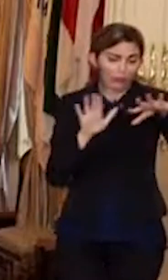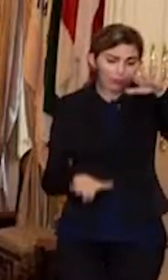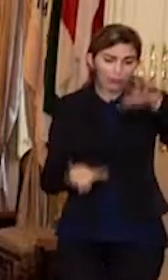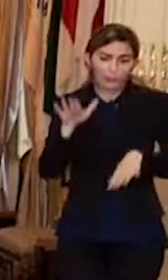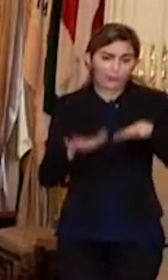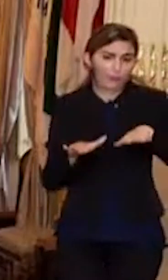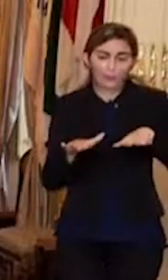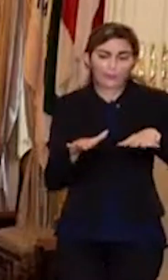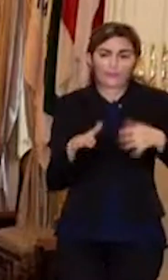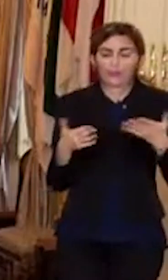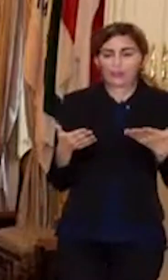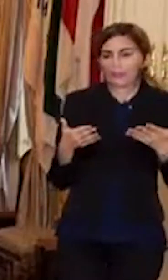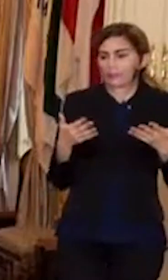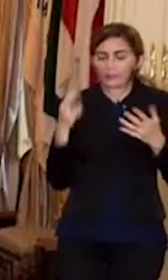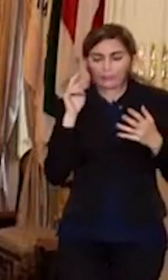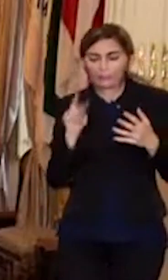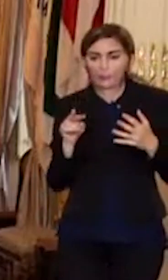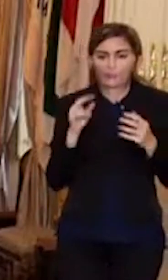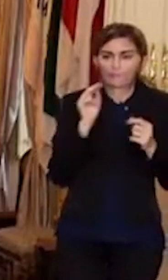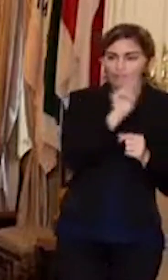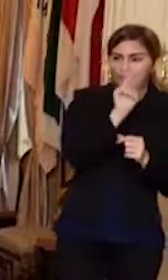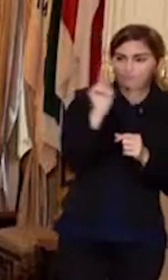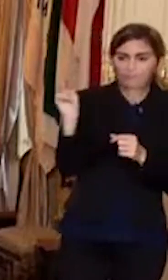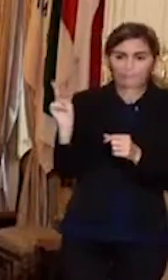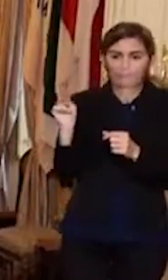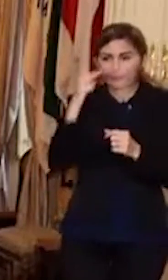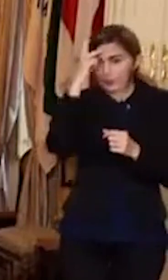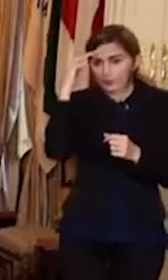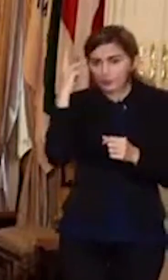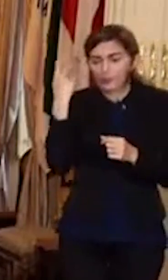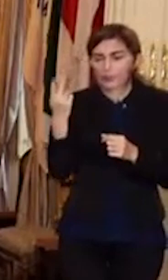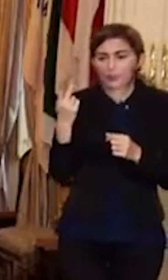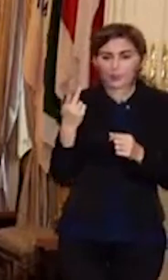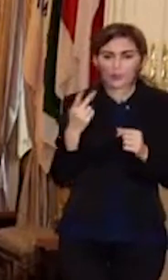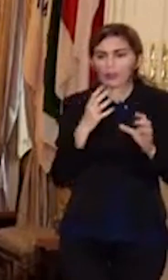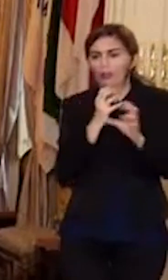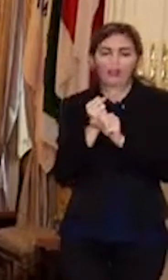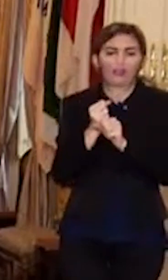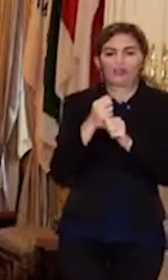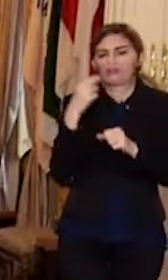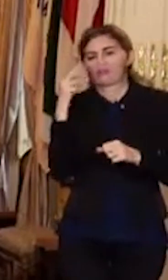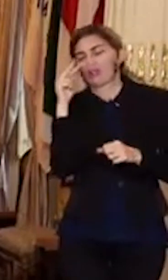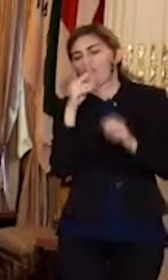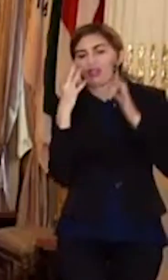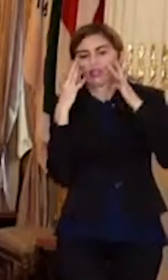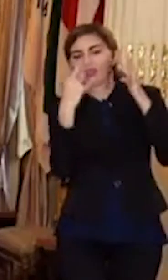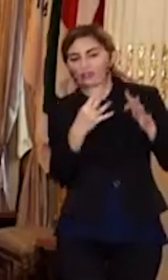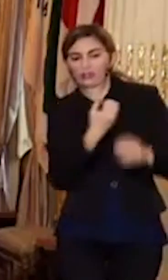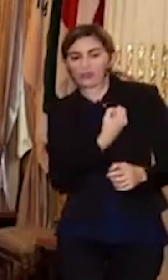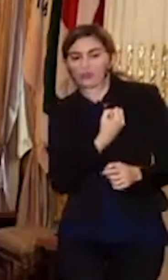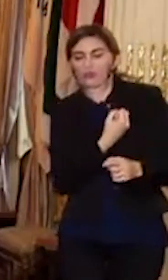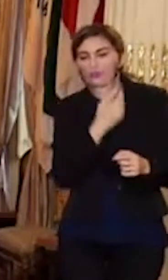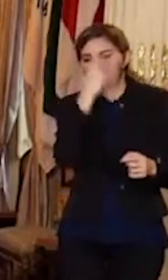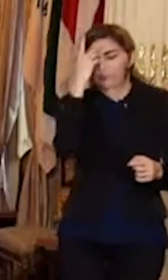é perto um sentido como a gente vem observando que as pessoas deixarão de enxergar esses números eles deixaram de fazer sentido